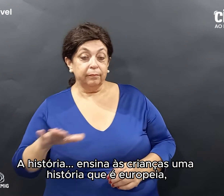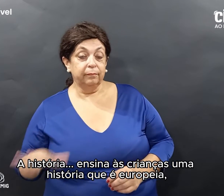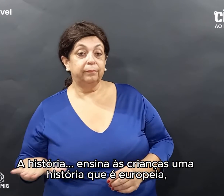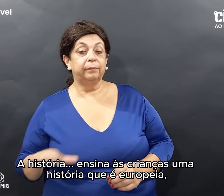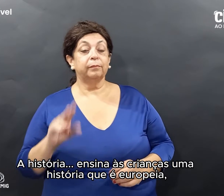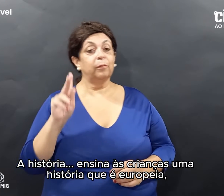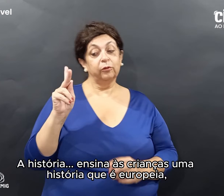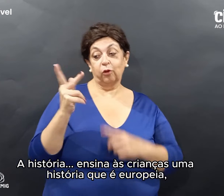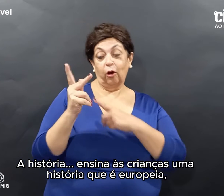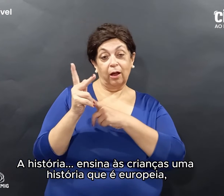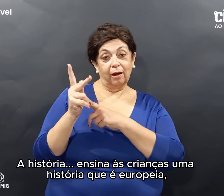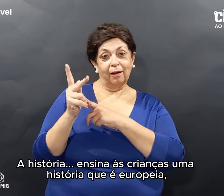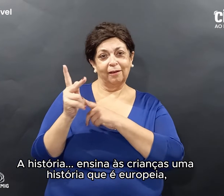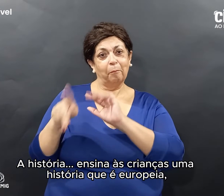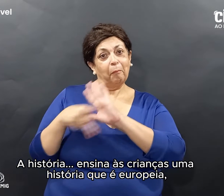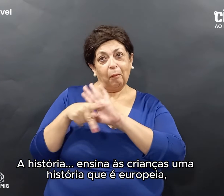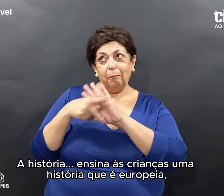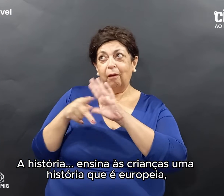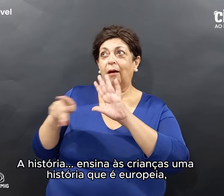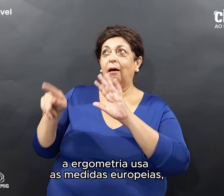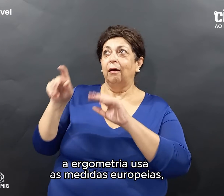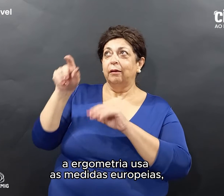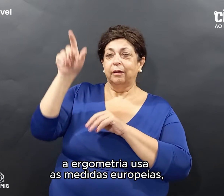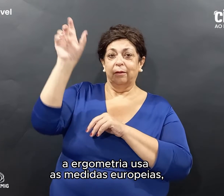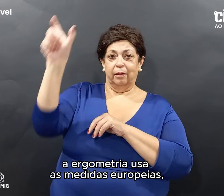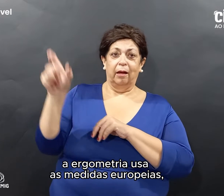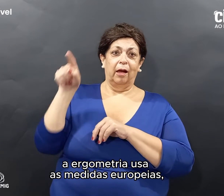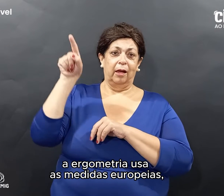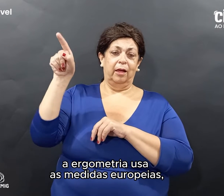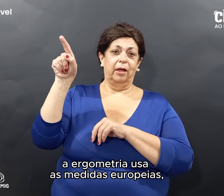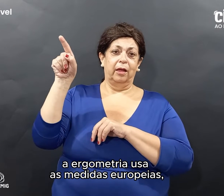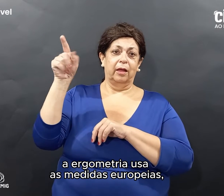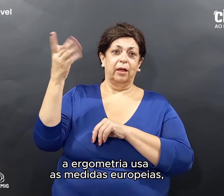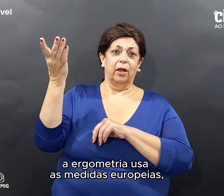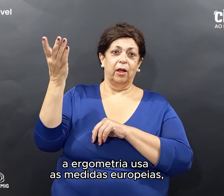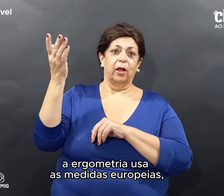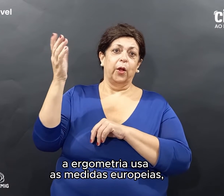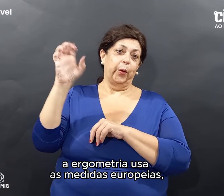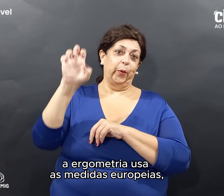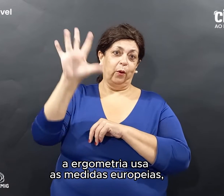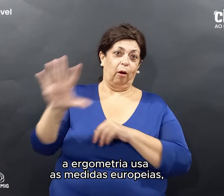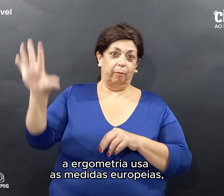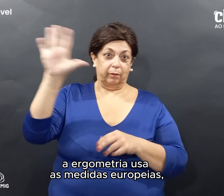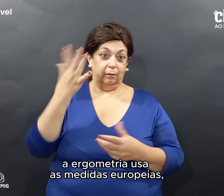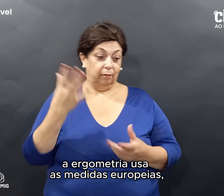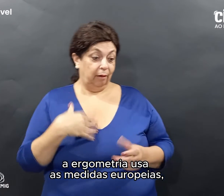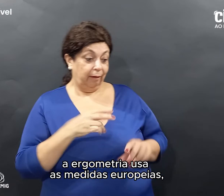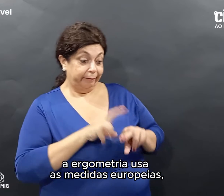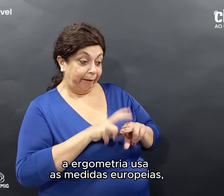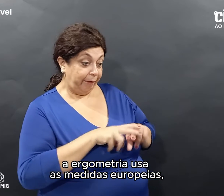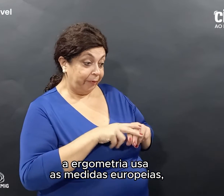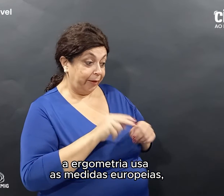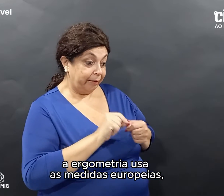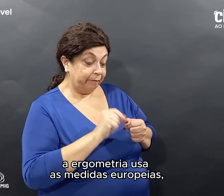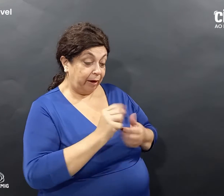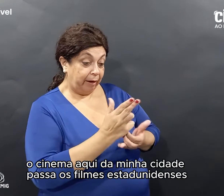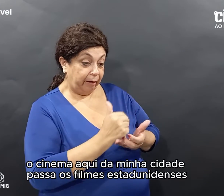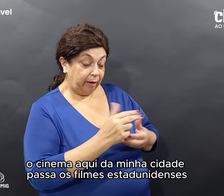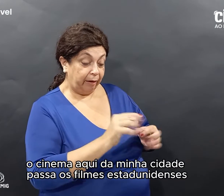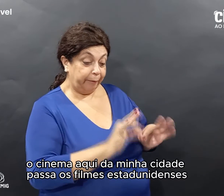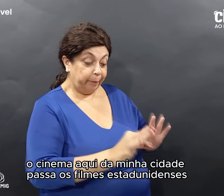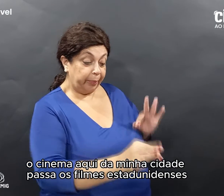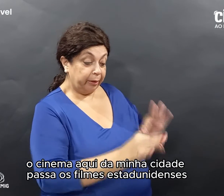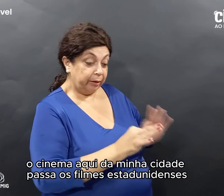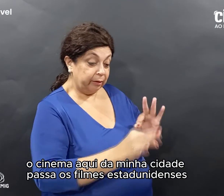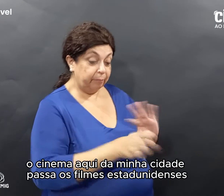uma história que é europeia, né? A ergometria usa as medidas europeias.